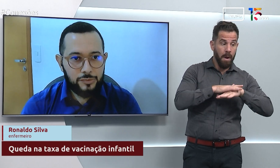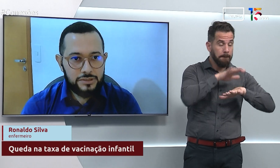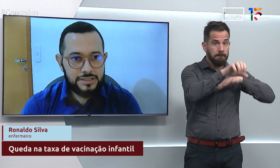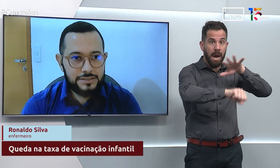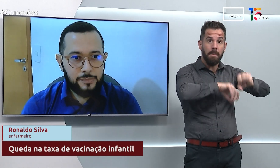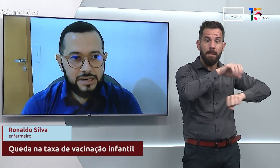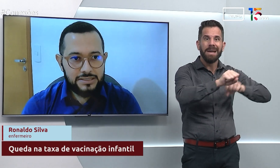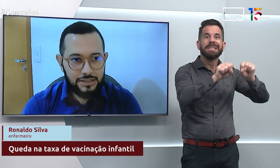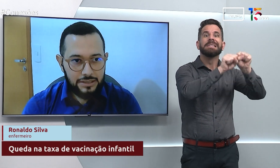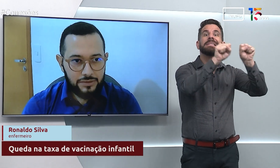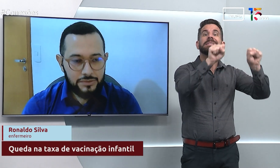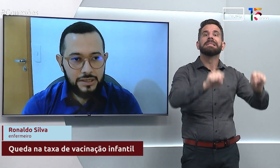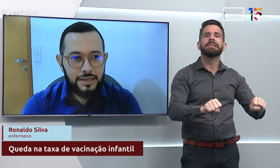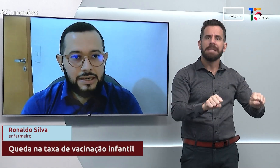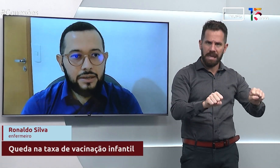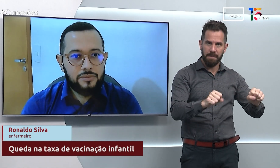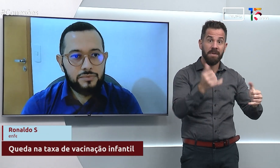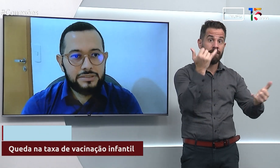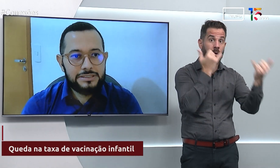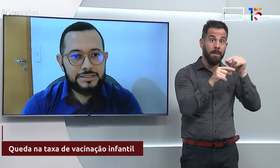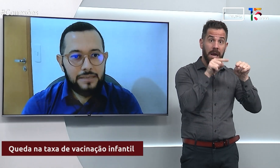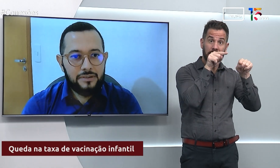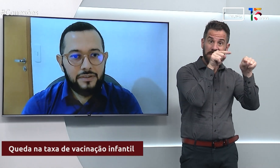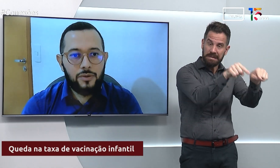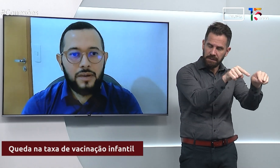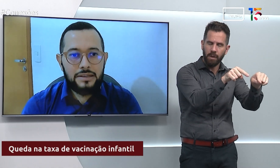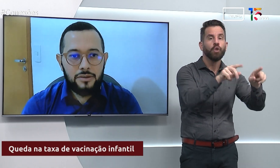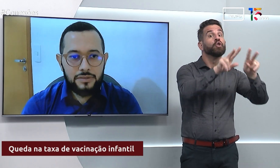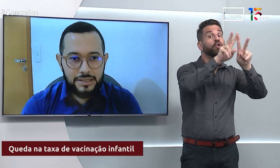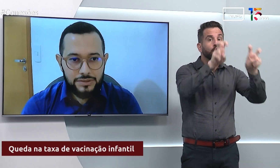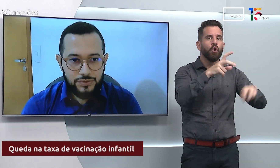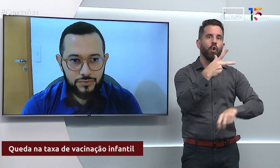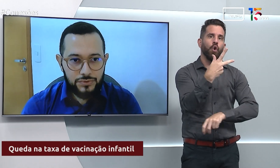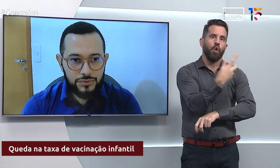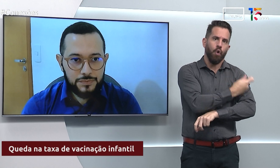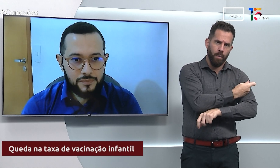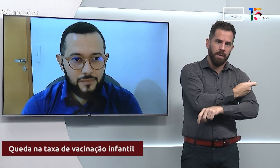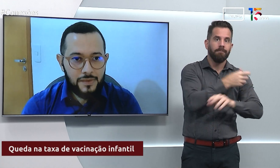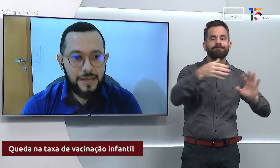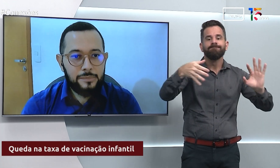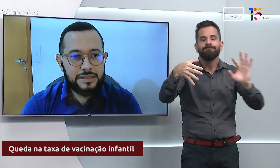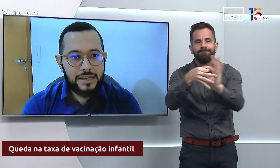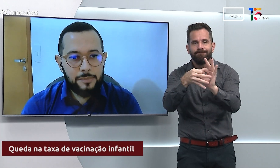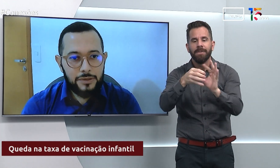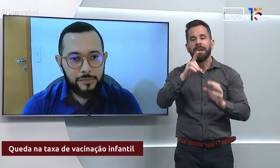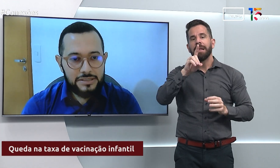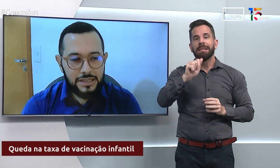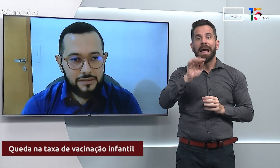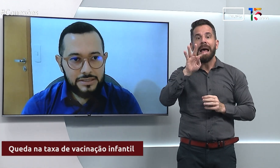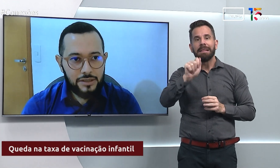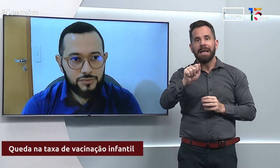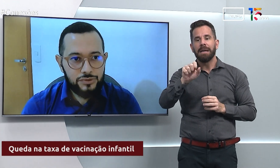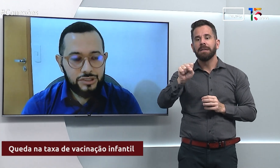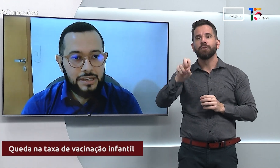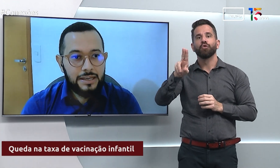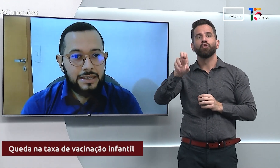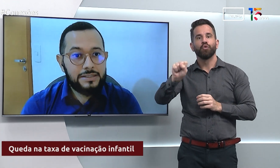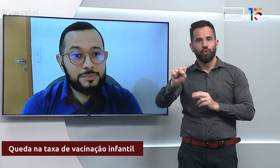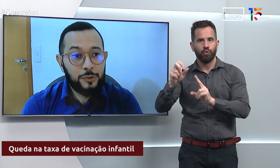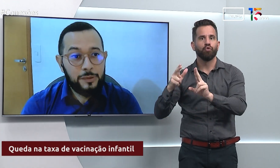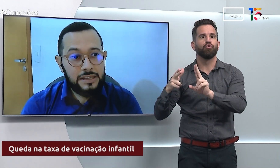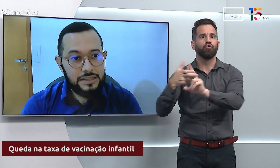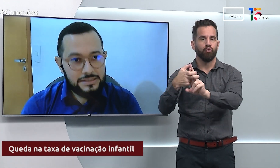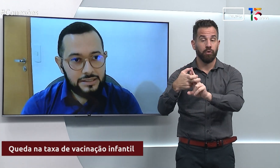Nacional de Imunização Brasileiro. É um sistema vinculado ao DataSUS, alimentado pelo Ministério da Saúde e